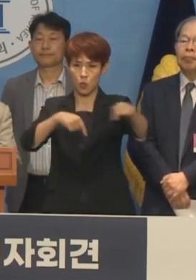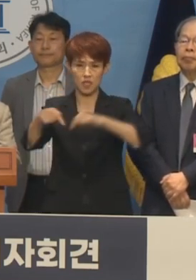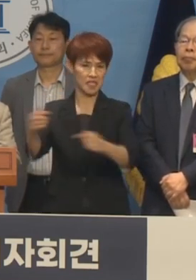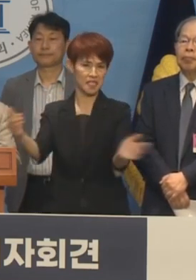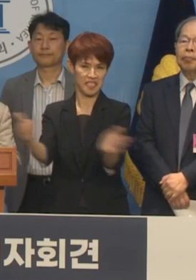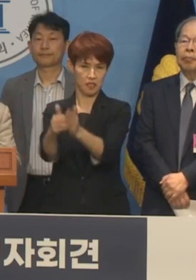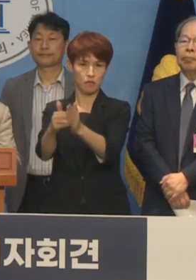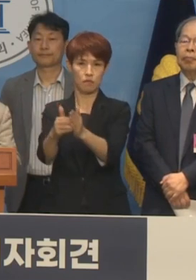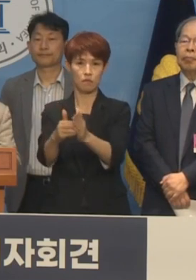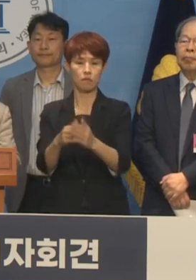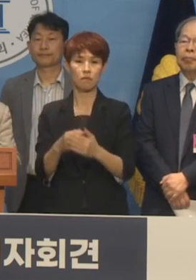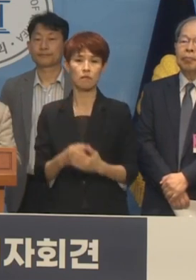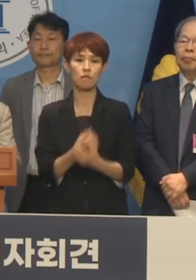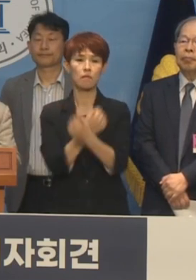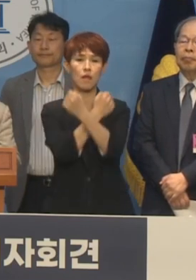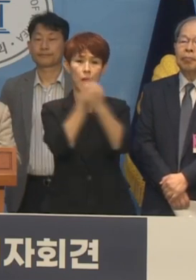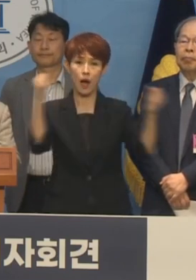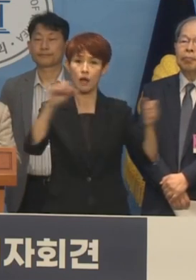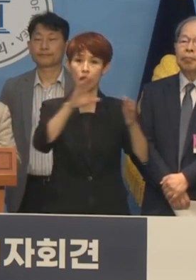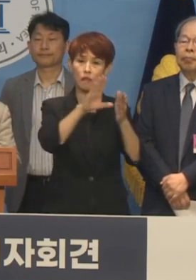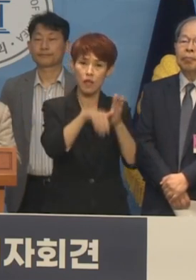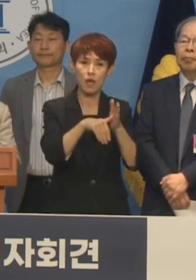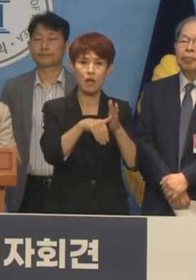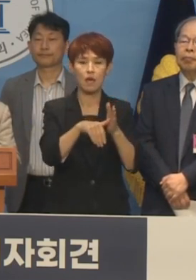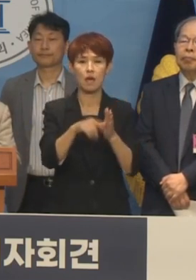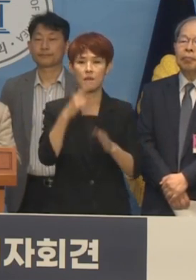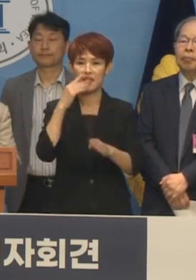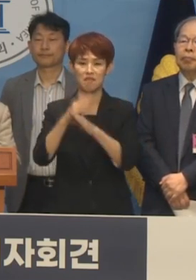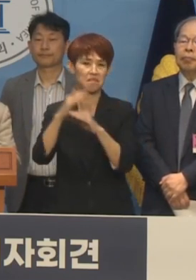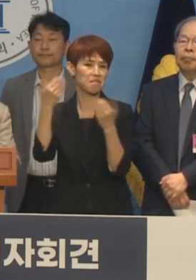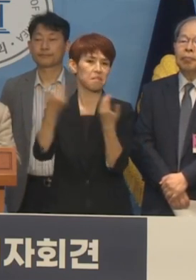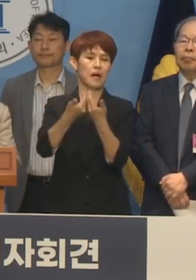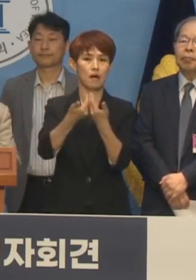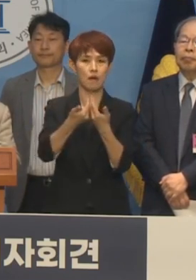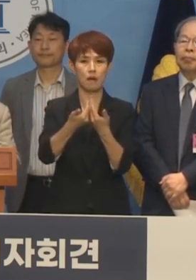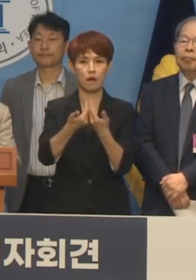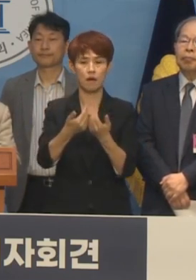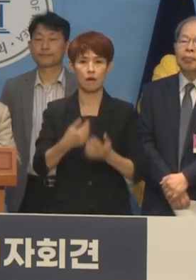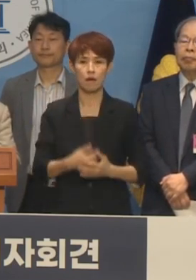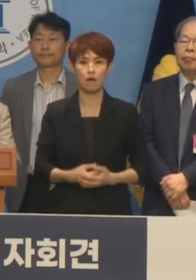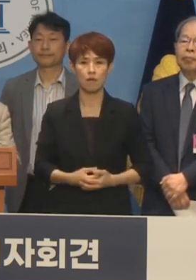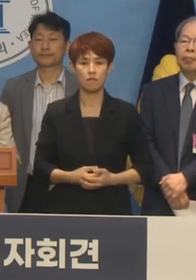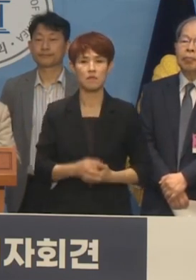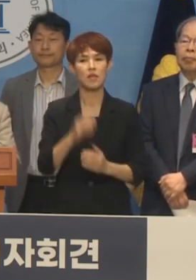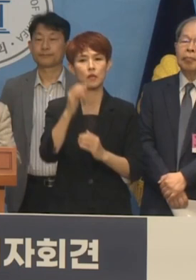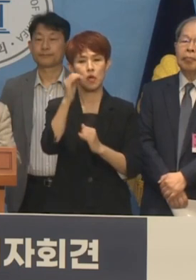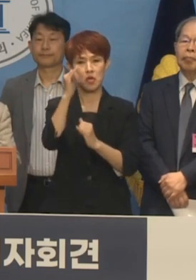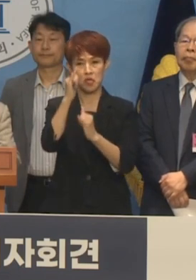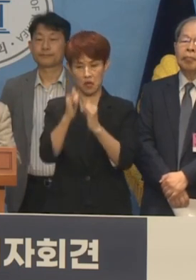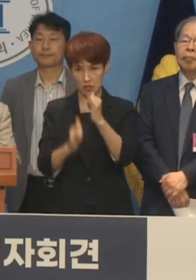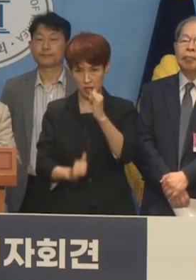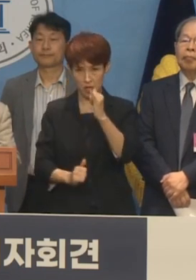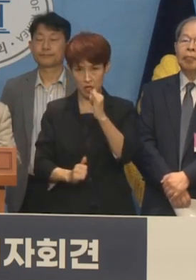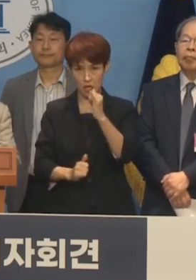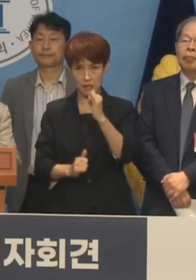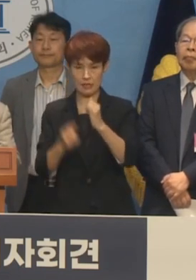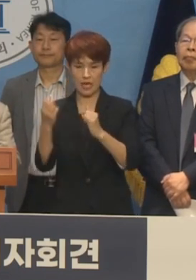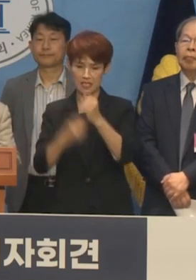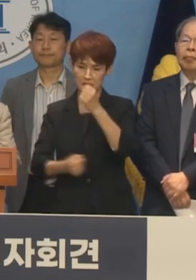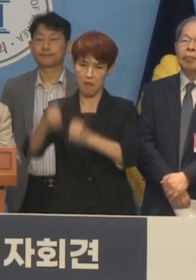끝내고 해방되었을 때 반민특위 해서 민족 정기를 세우고 역사 정의를 바로잡자 이렇게 참